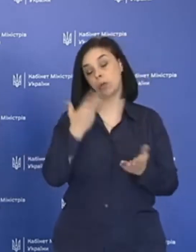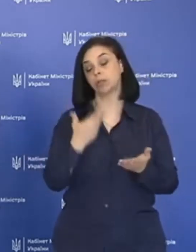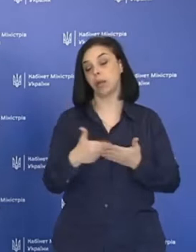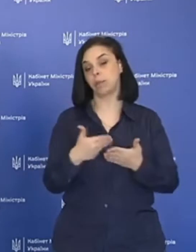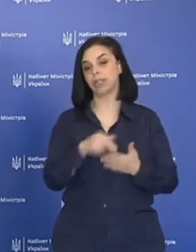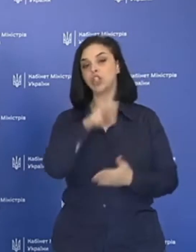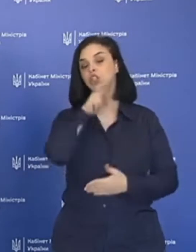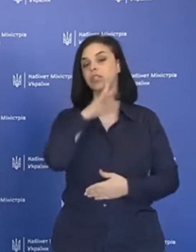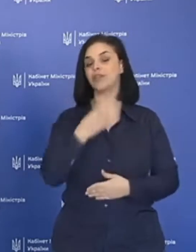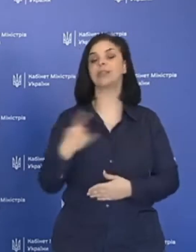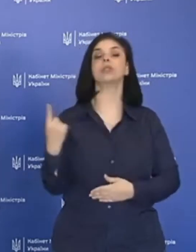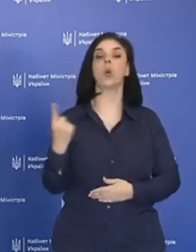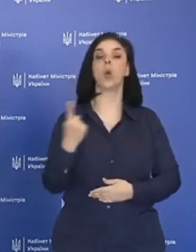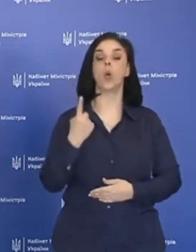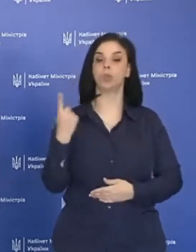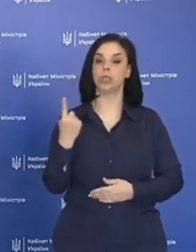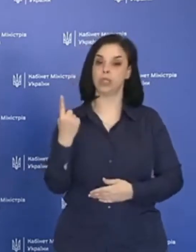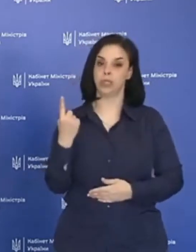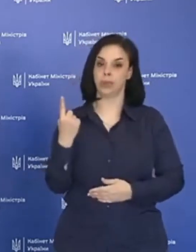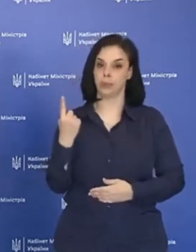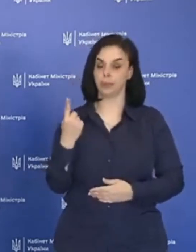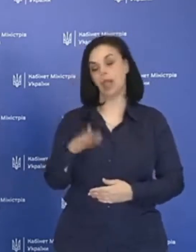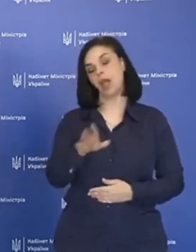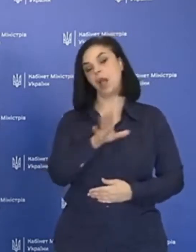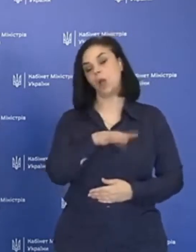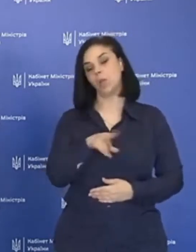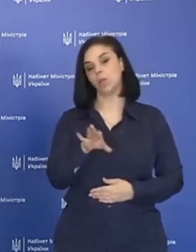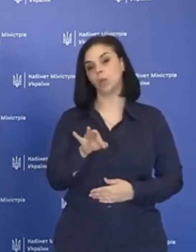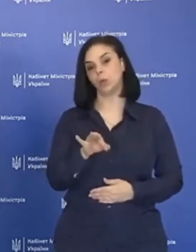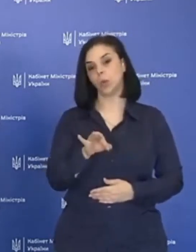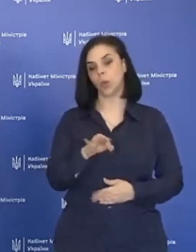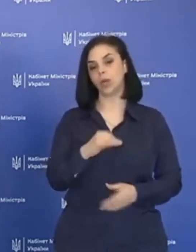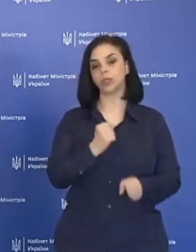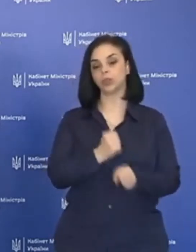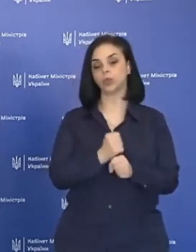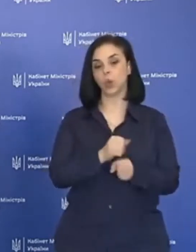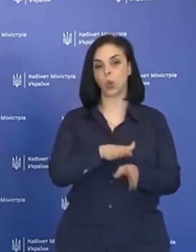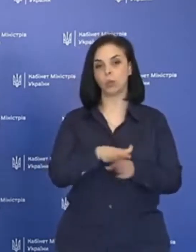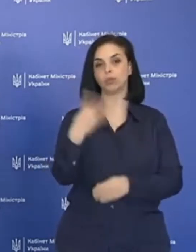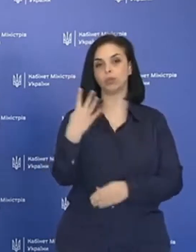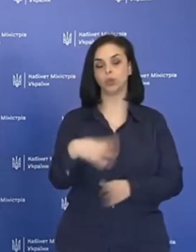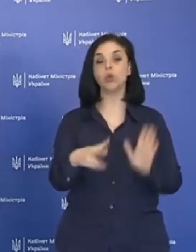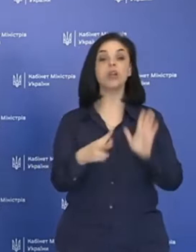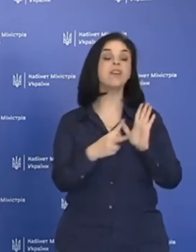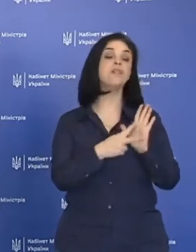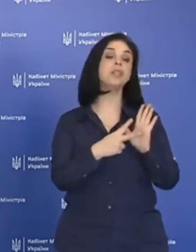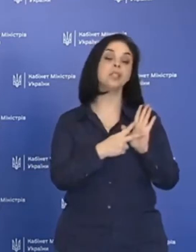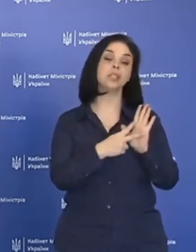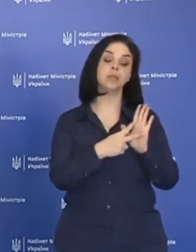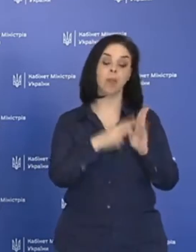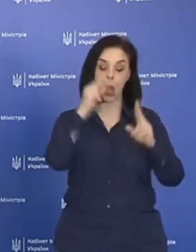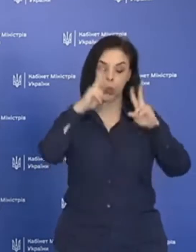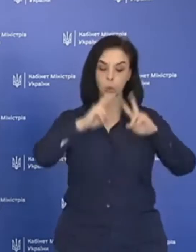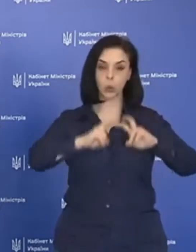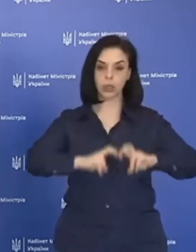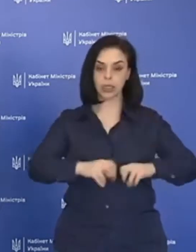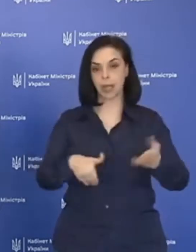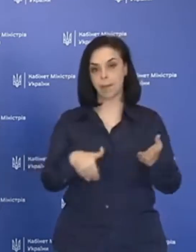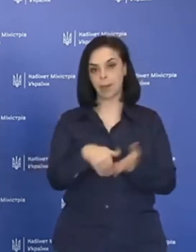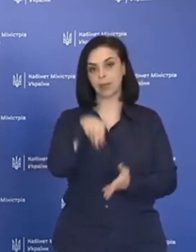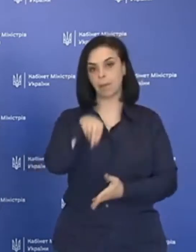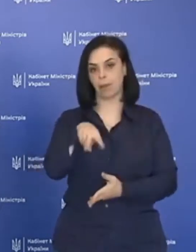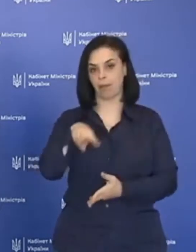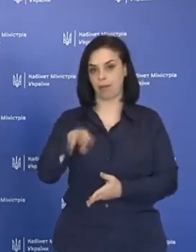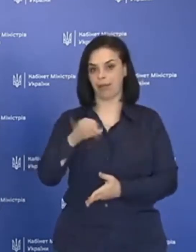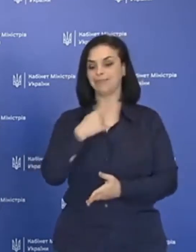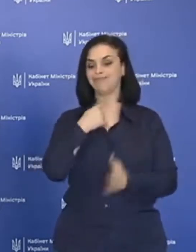в Чернівецькій області було зроблено 48 досліджень методом